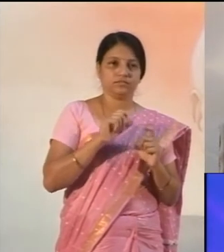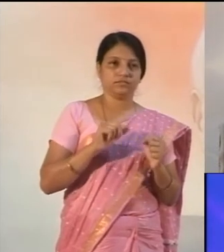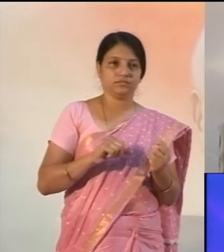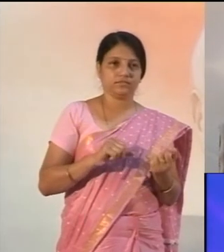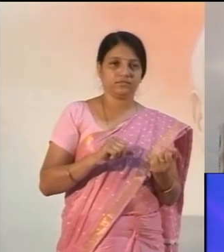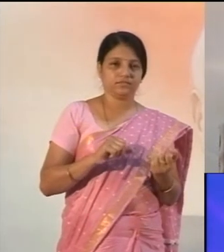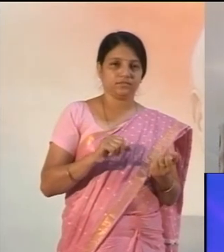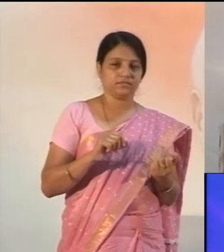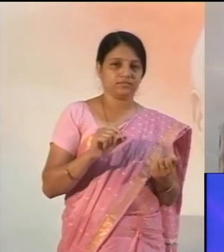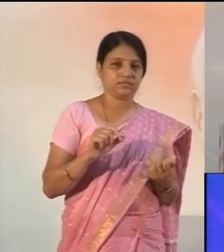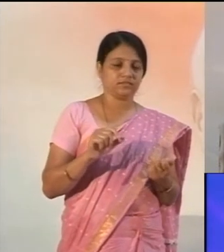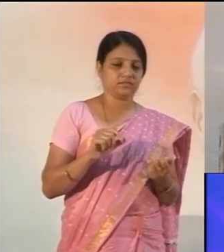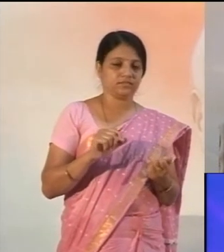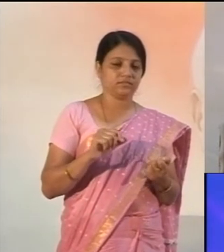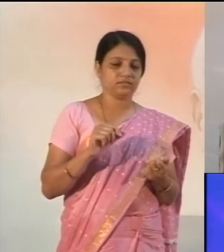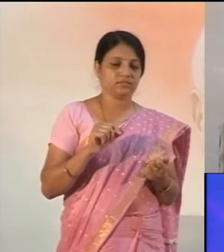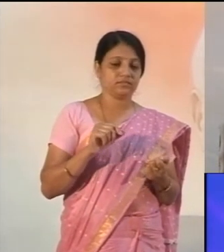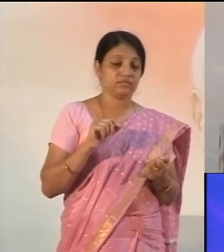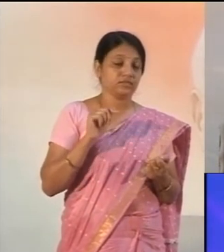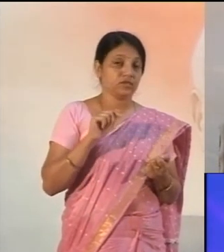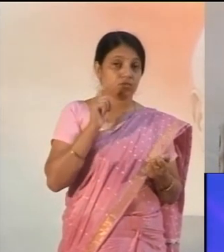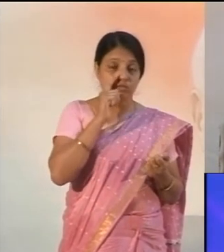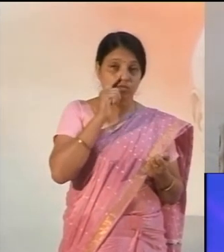उस बच्चे ने भगवान को बहुत याद किया।